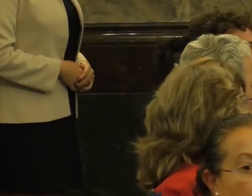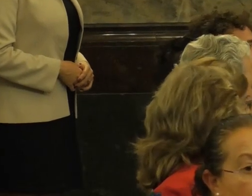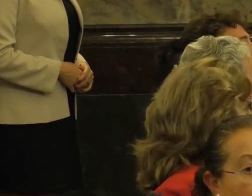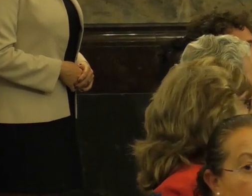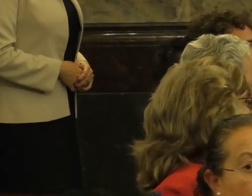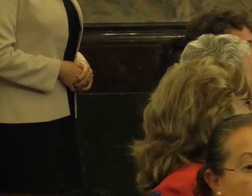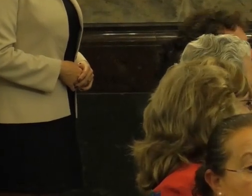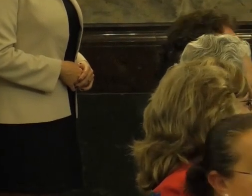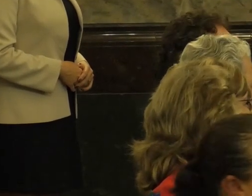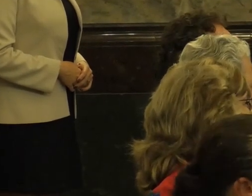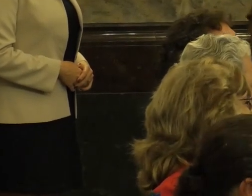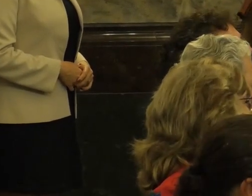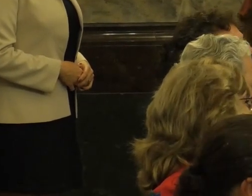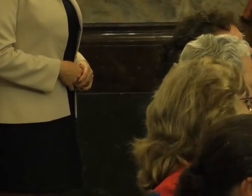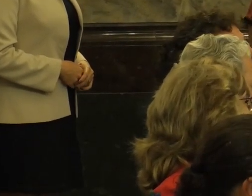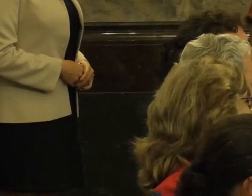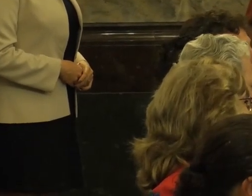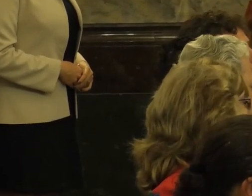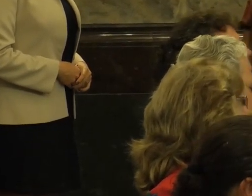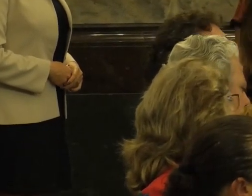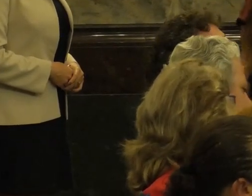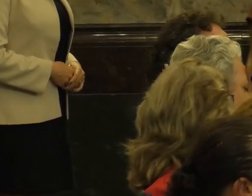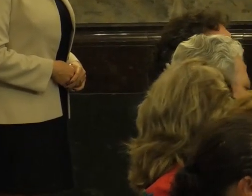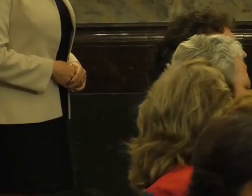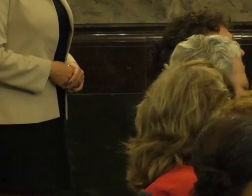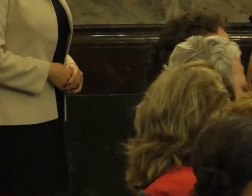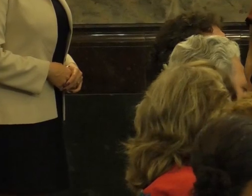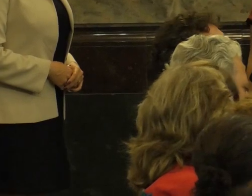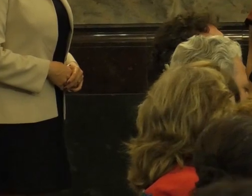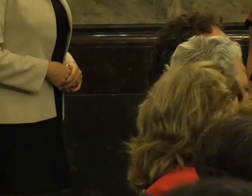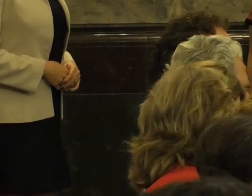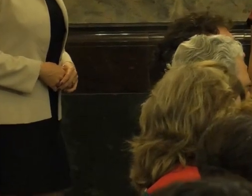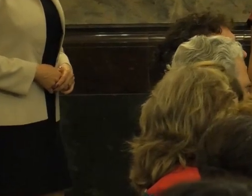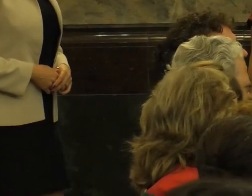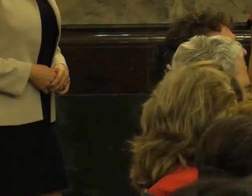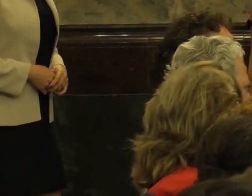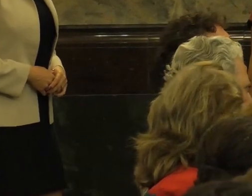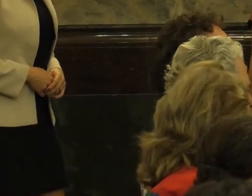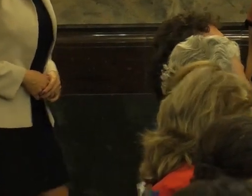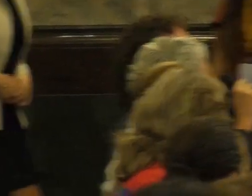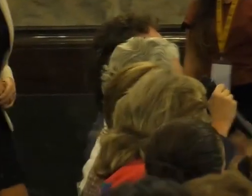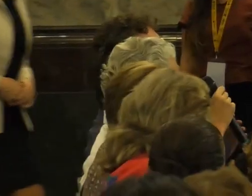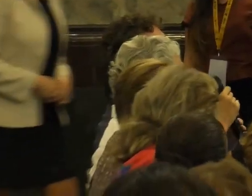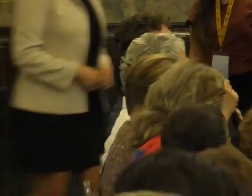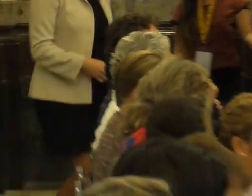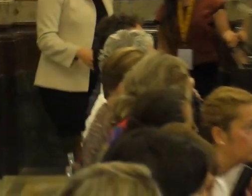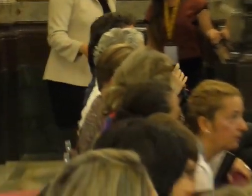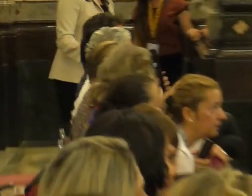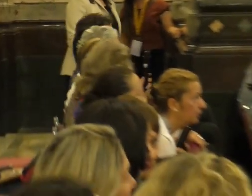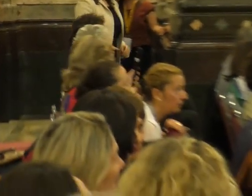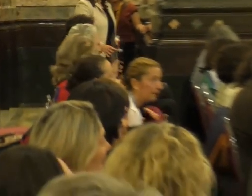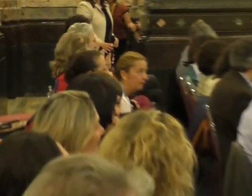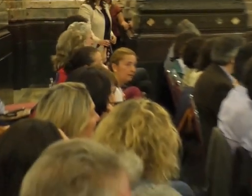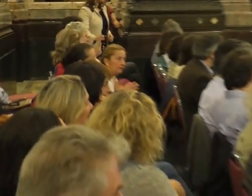el Cono Sur, Uruguay, y la verdad que la quiero felicitar, si permite esto. Muchísimas